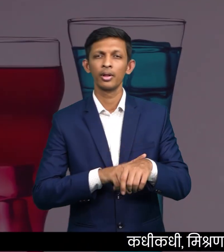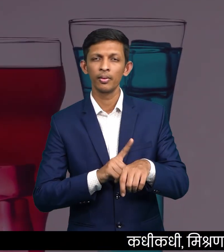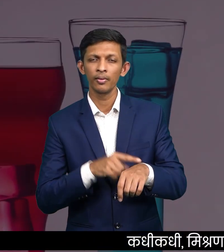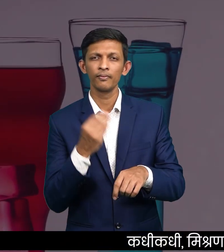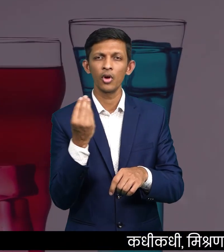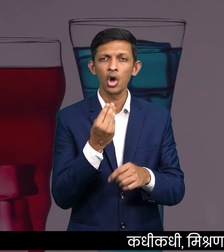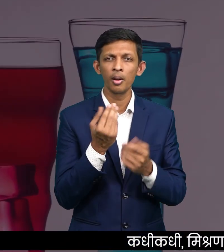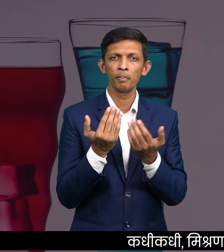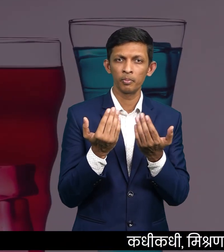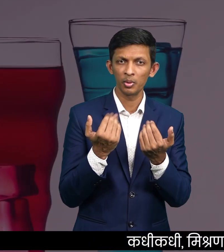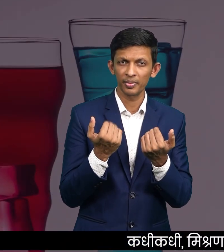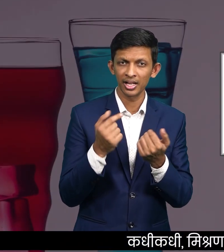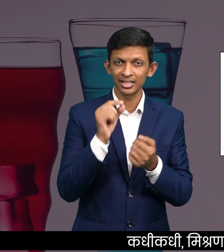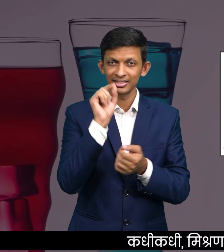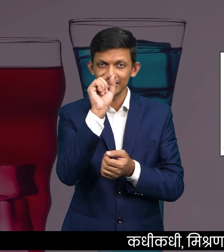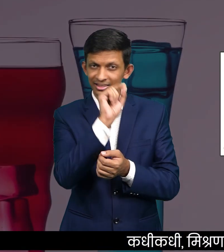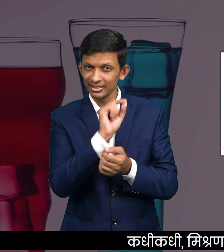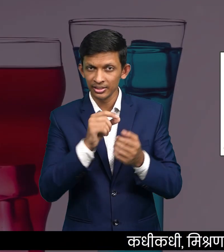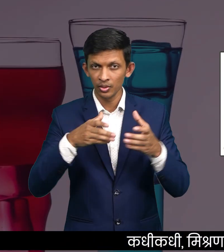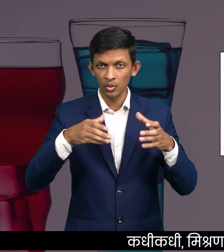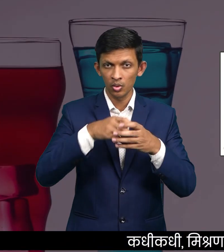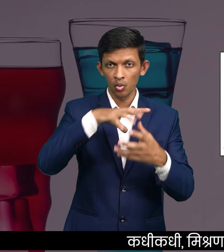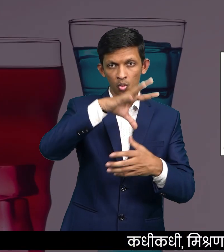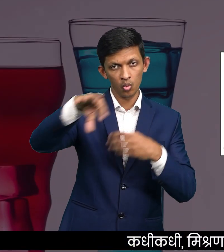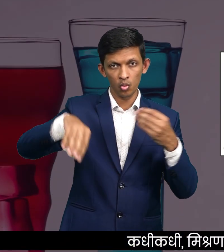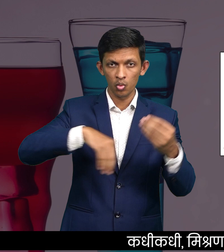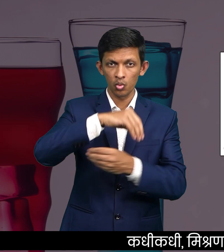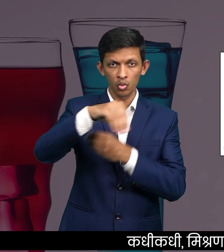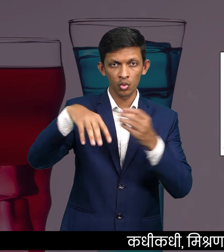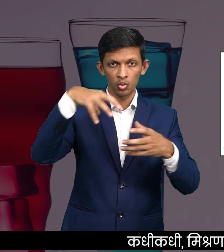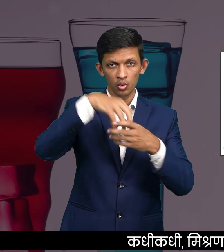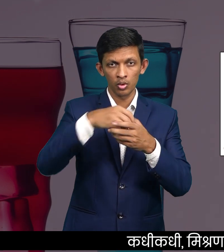कधी कधी मिश्रणाचे घटक हाताने उचलून